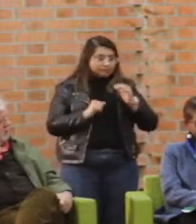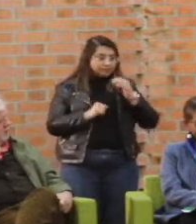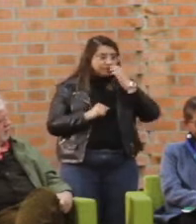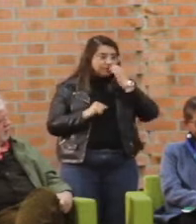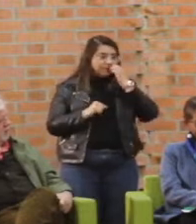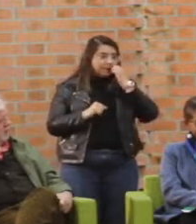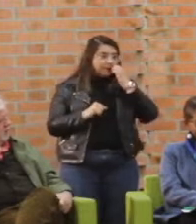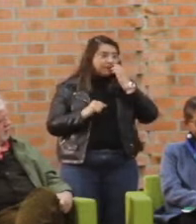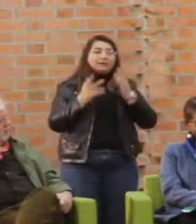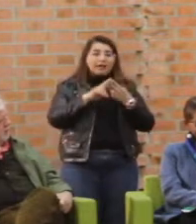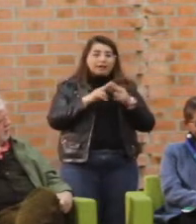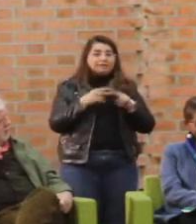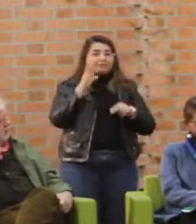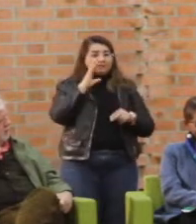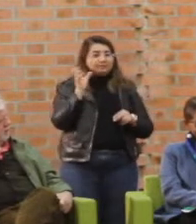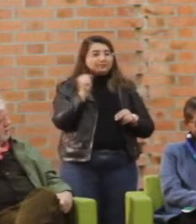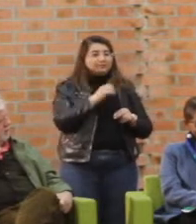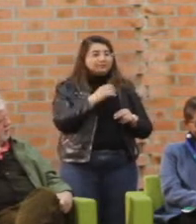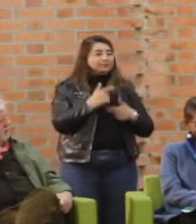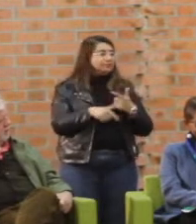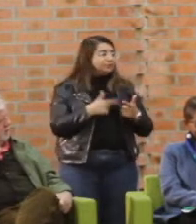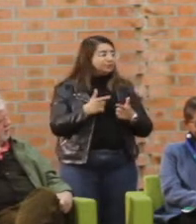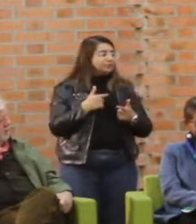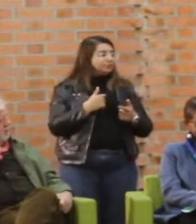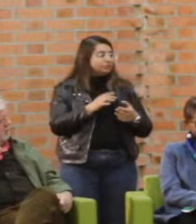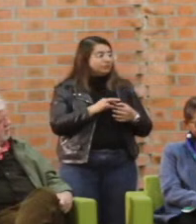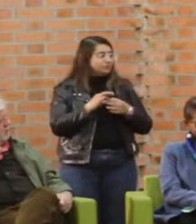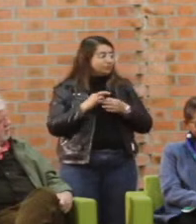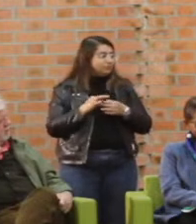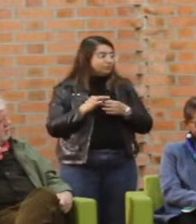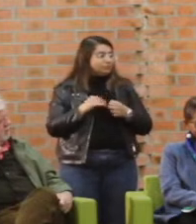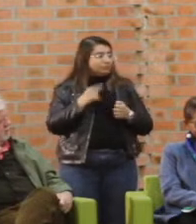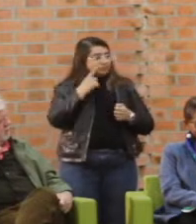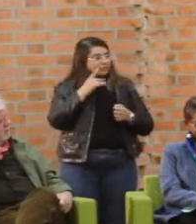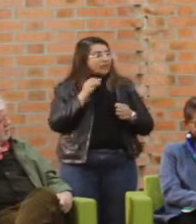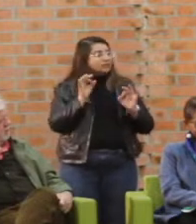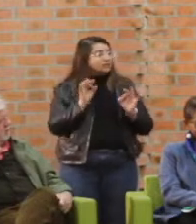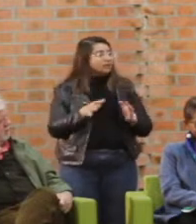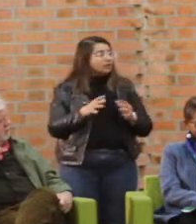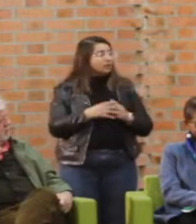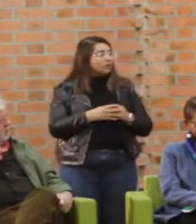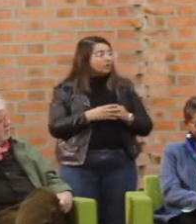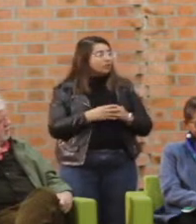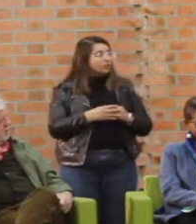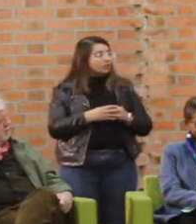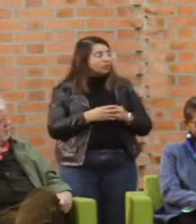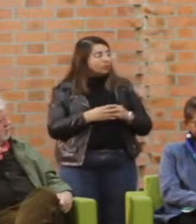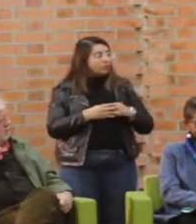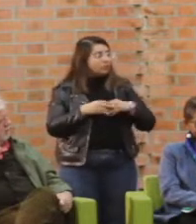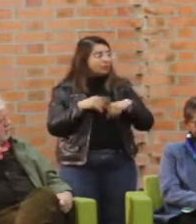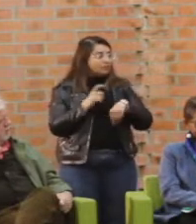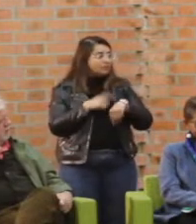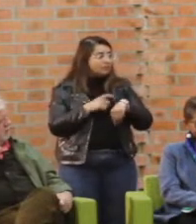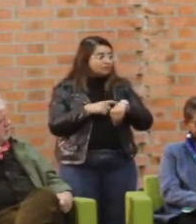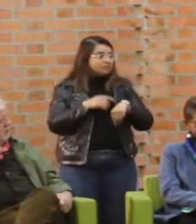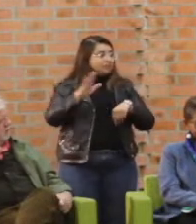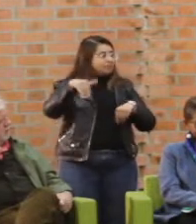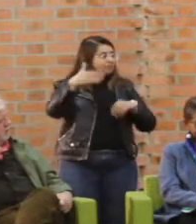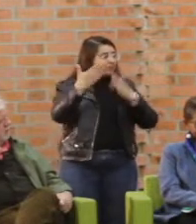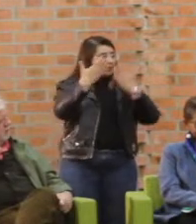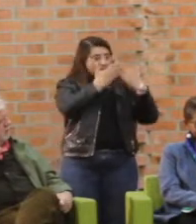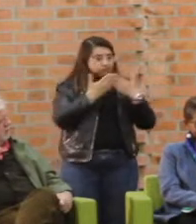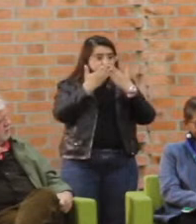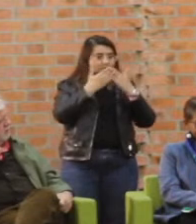eso son ya como particularidades de los estudios históricos que pienso que bueno que seguramente en la medida en que otros estudios vayan